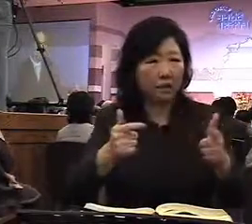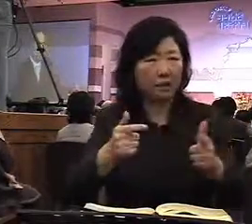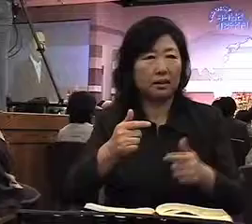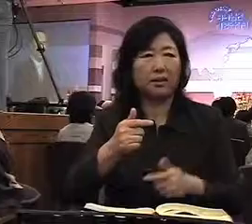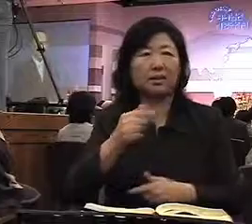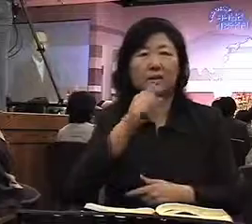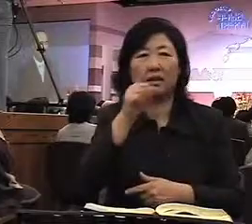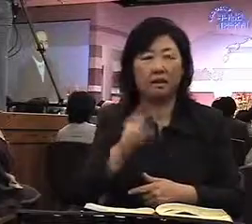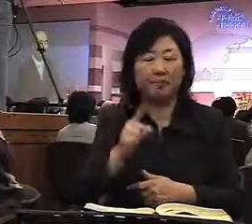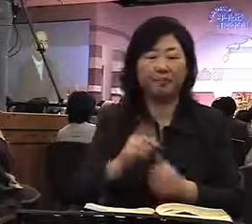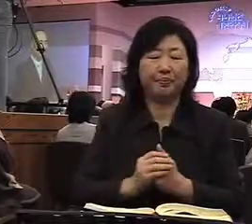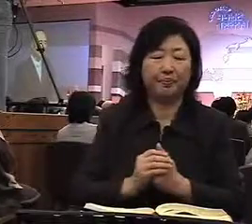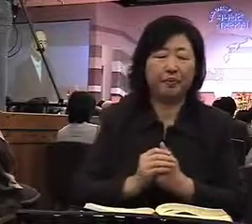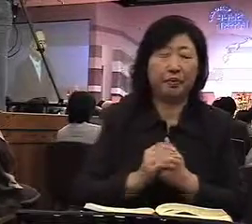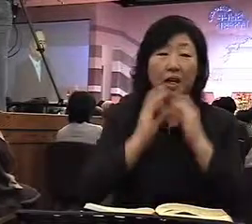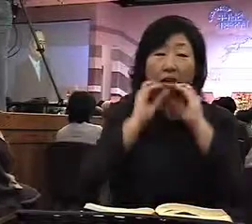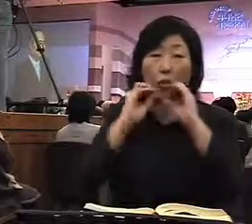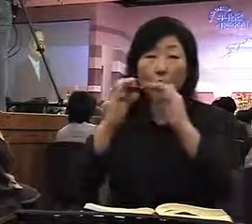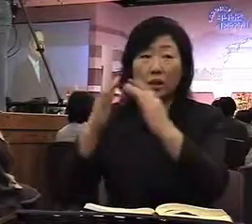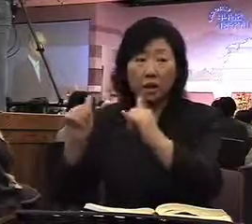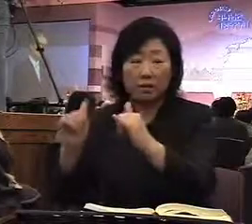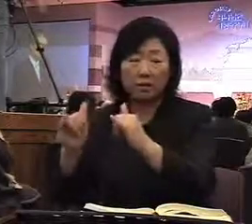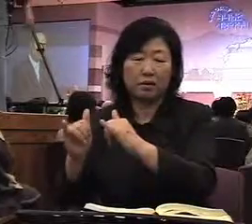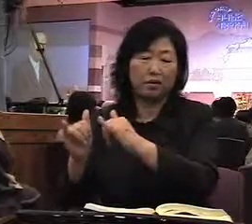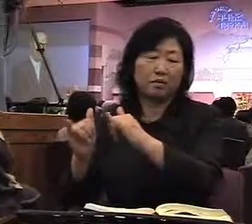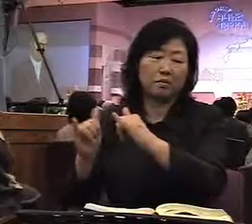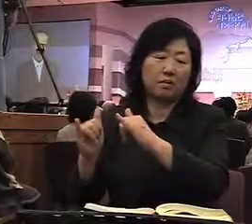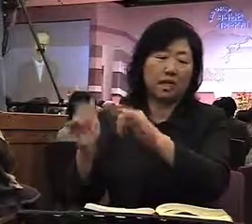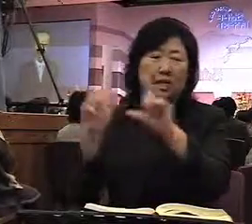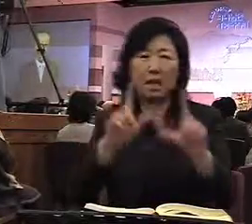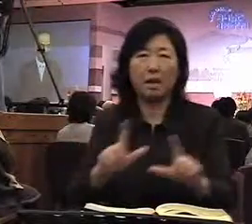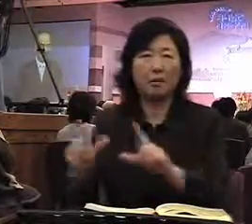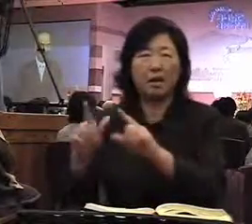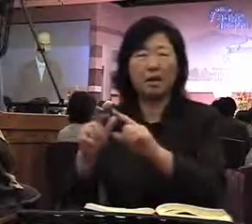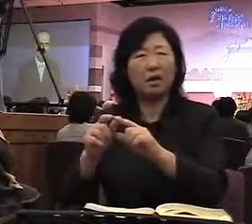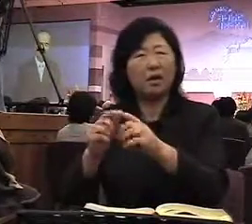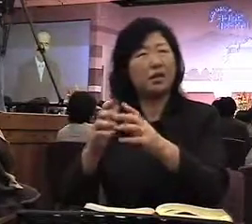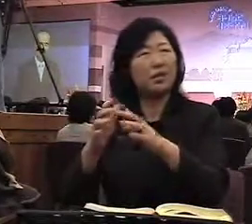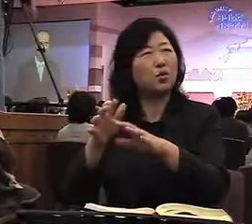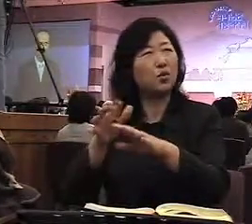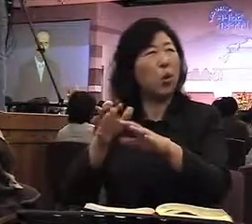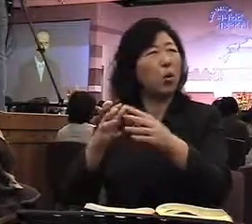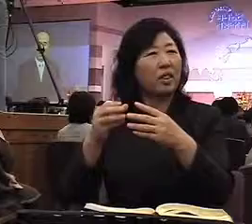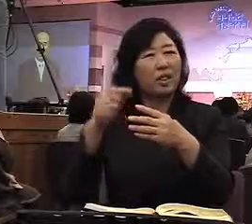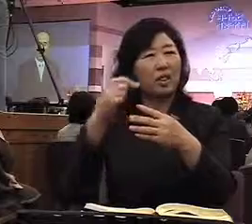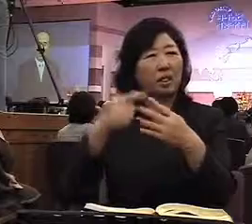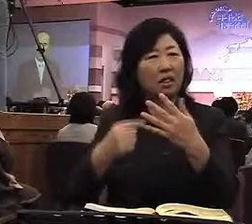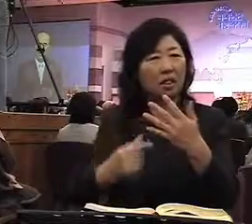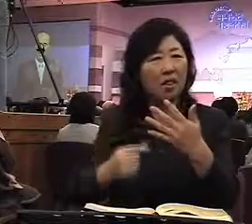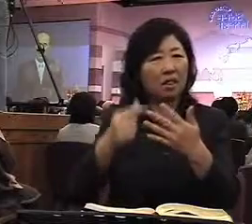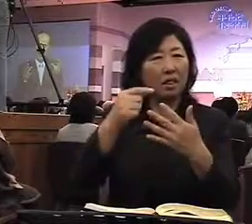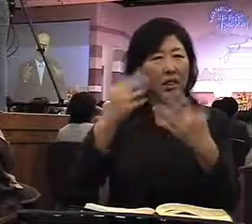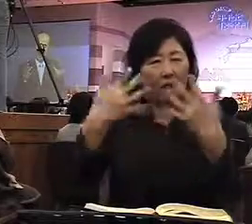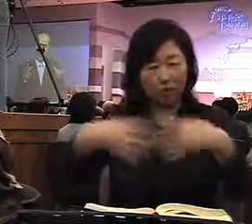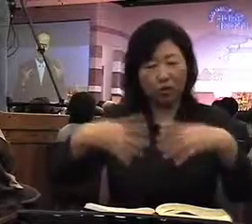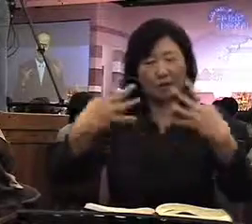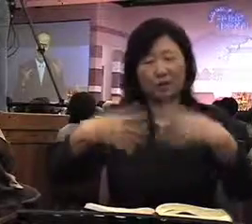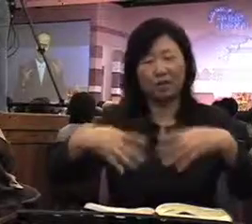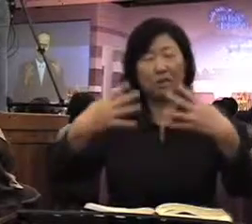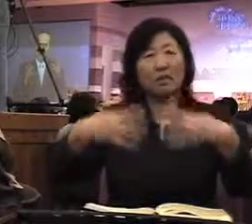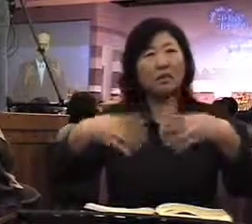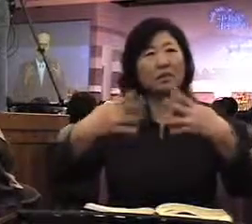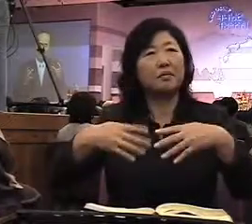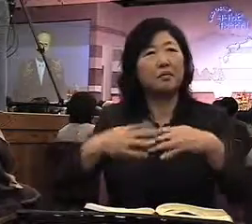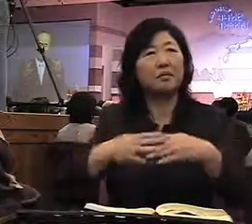맞습니다. 저는 선교사로서의 삶이 큰 축복이었습니다. 엄청난 축복이었습니다. 왜냐하면 이